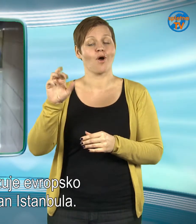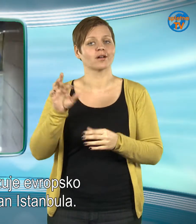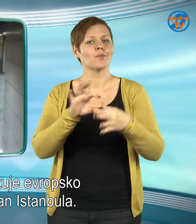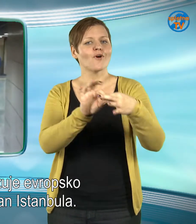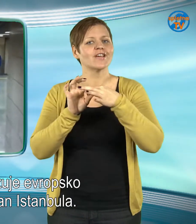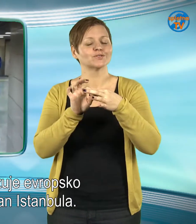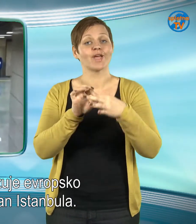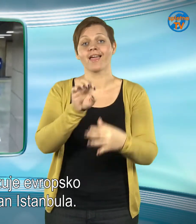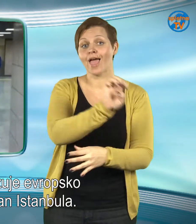stran Istanbula.